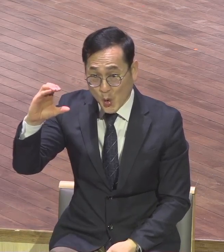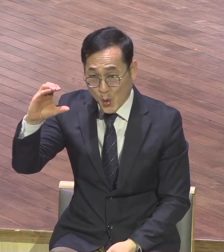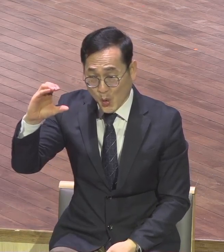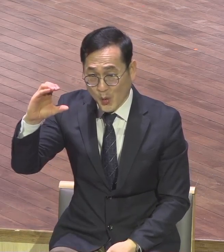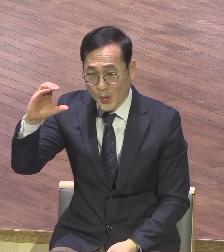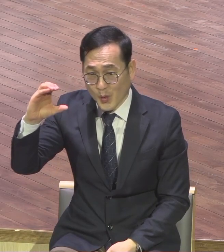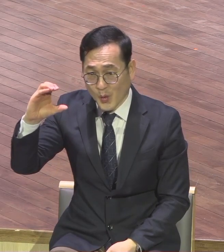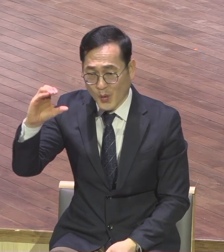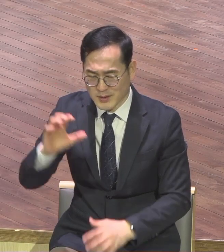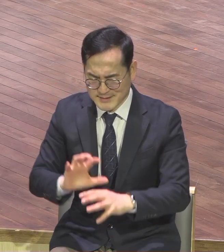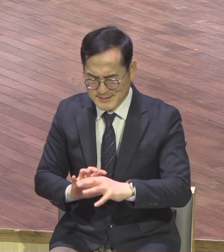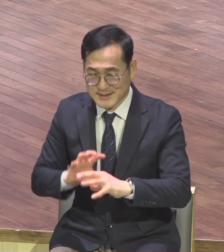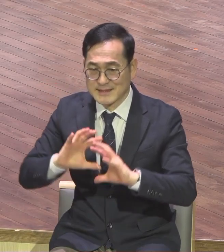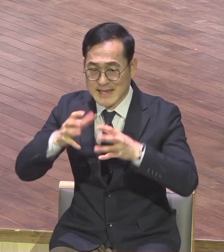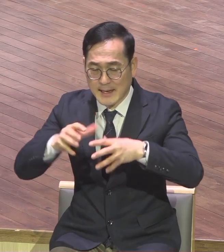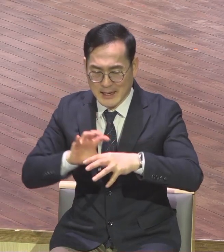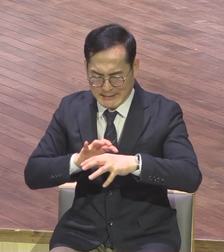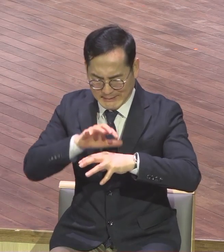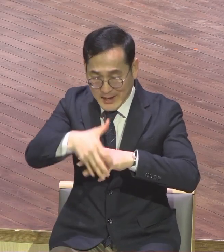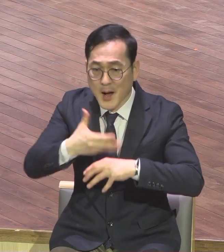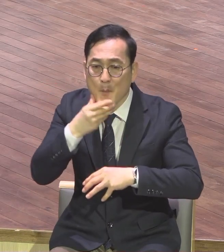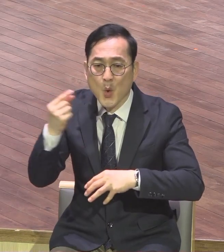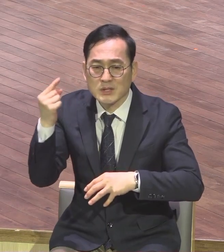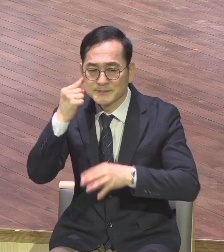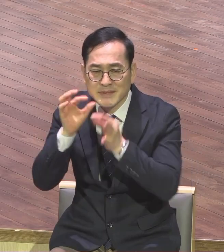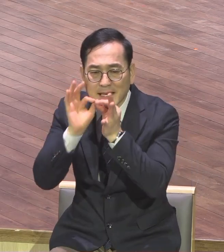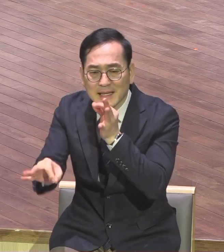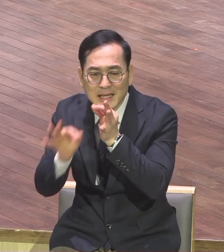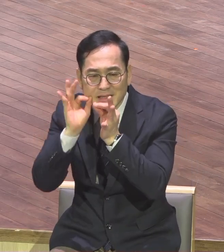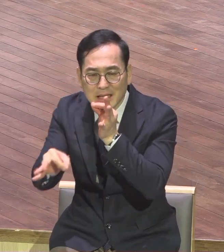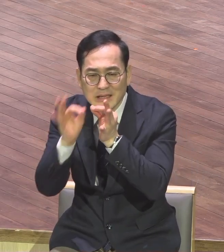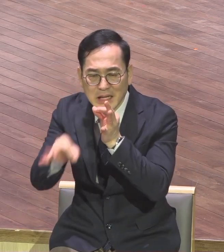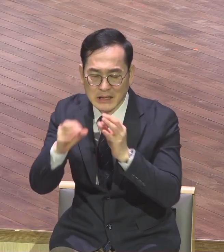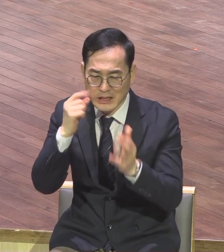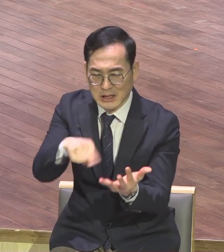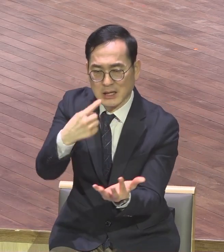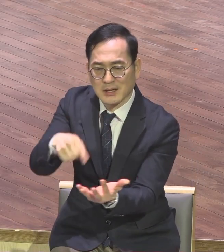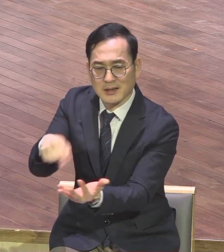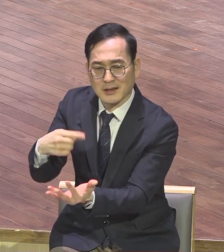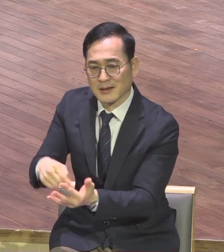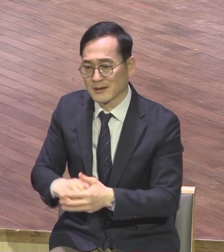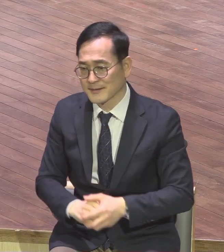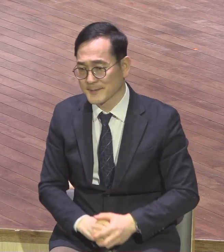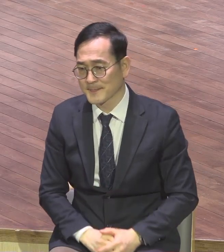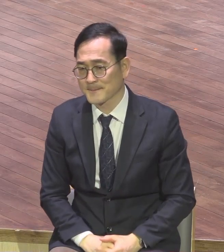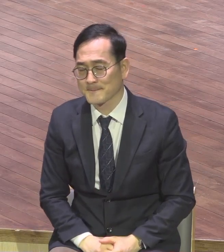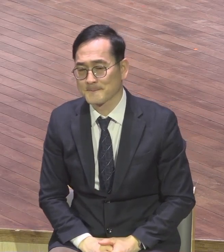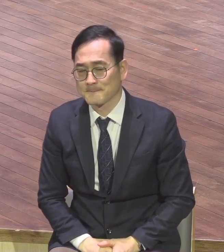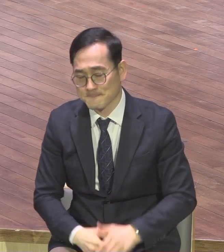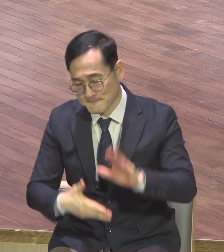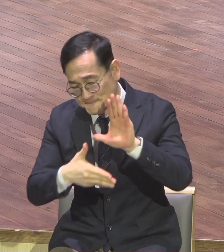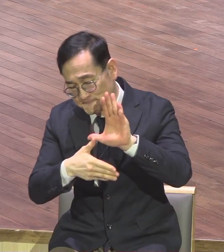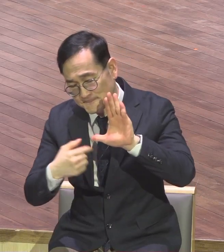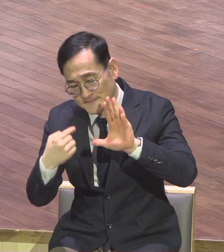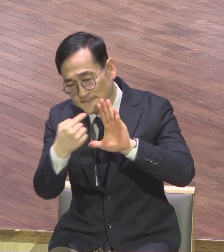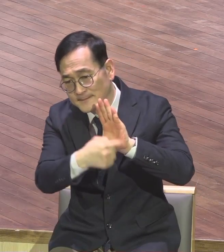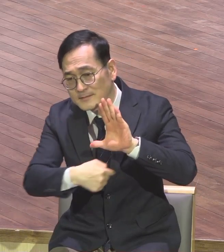세워가지고 완전히 이 복음적 사기를 치고 있거든. 이게 중남미란 말이에요. 싹 다.